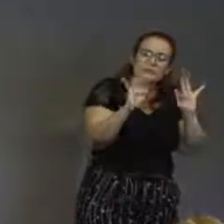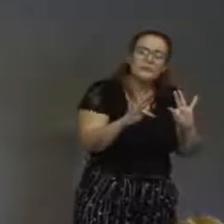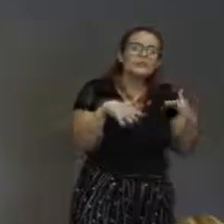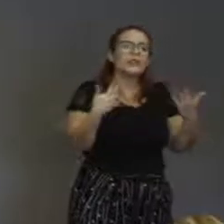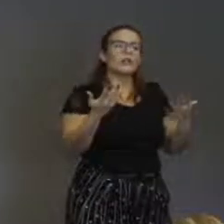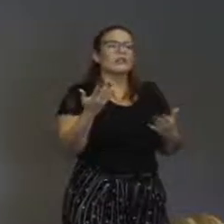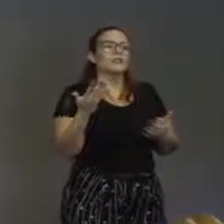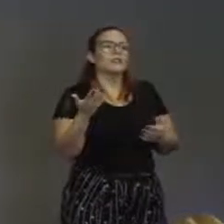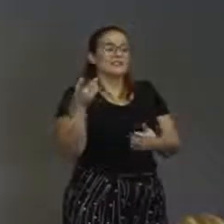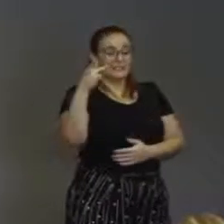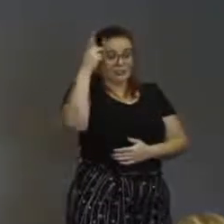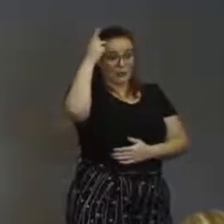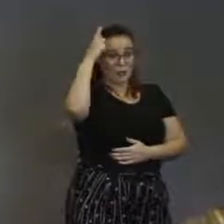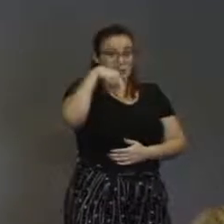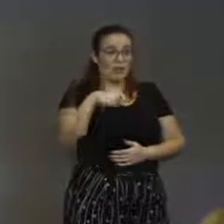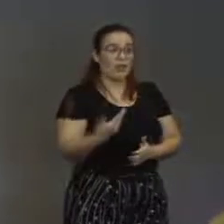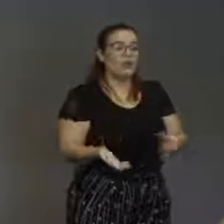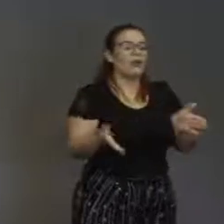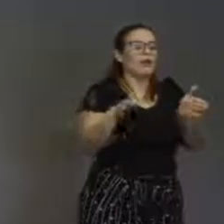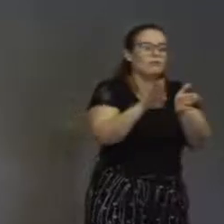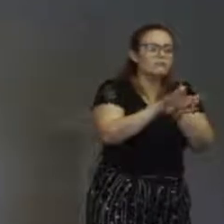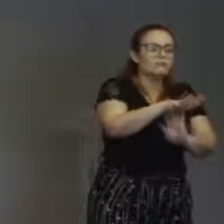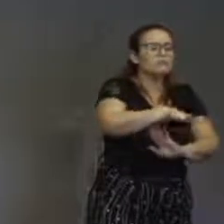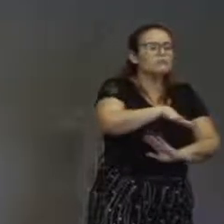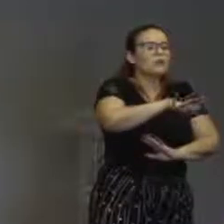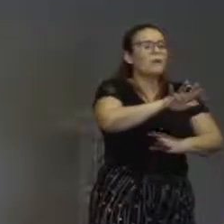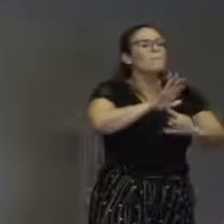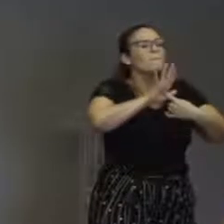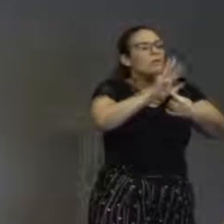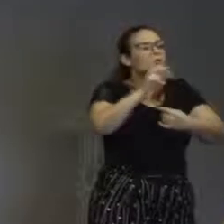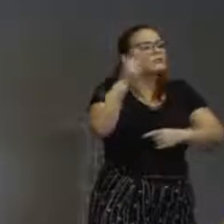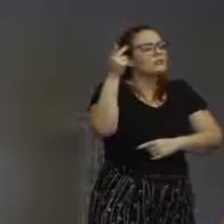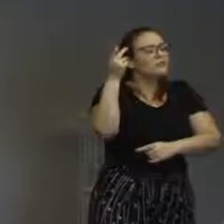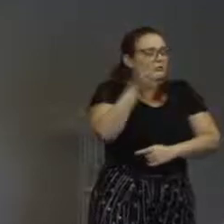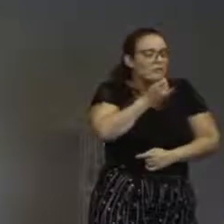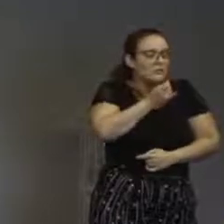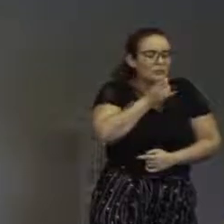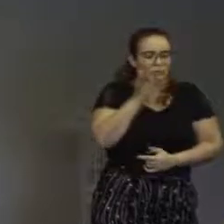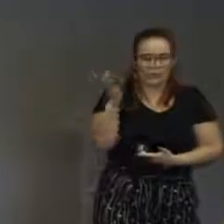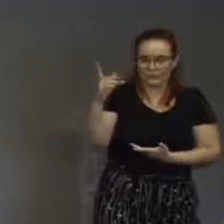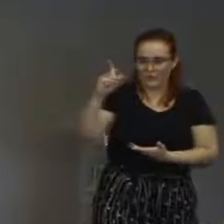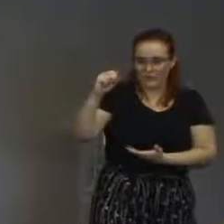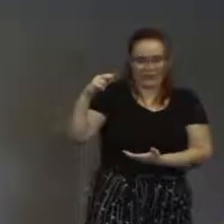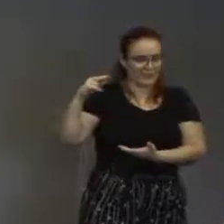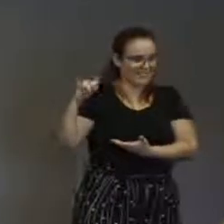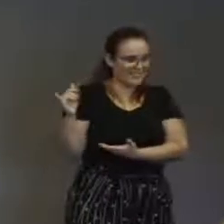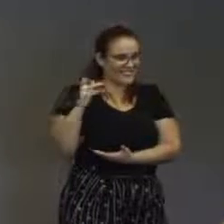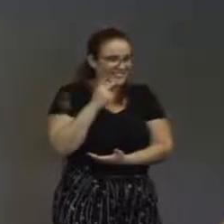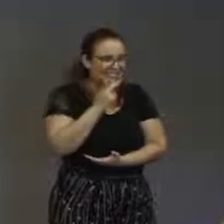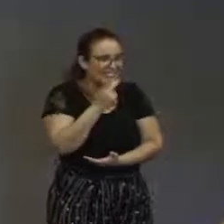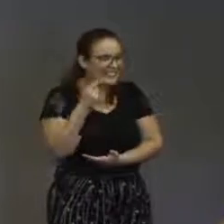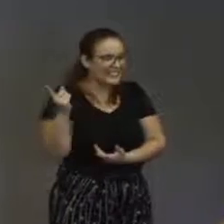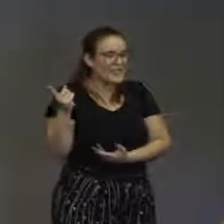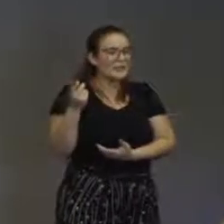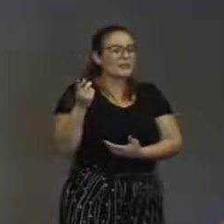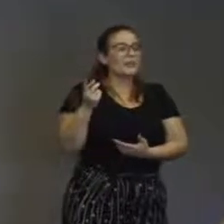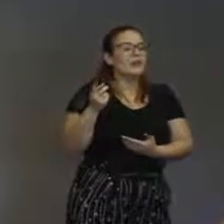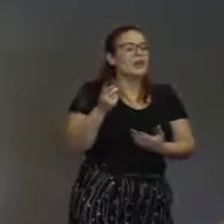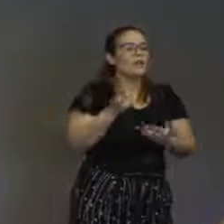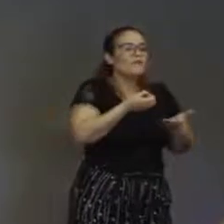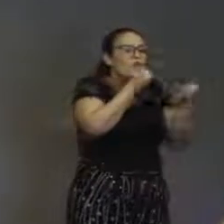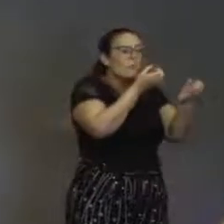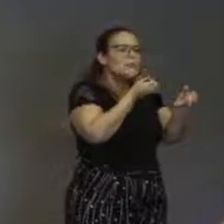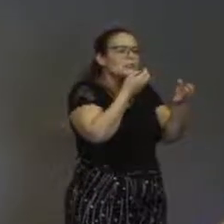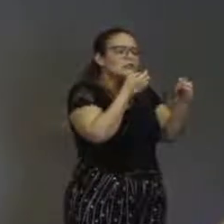cidade como São Paulo, para trazer um exemplo, e a Dani, enfim, vai nadar de braçada em cima disso, a gente, pegando os dados do IRBEM,